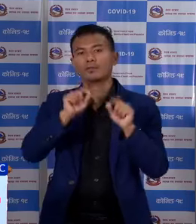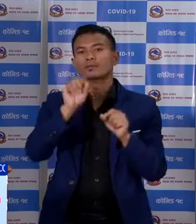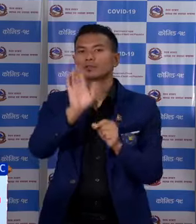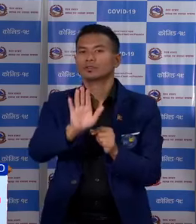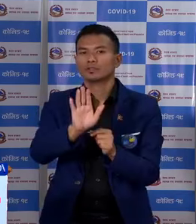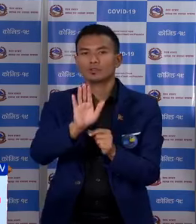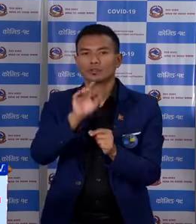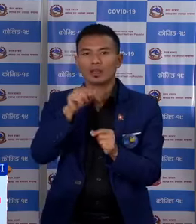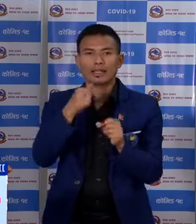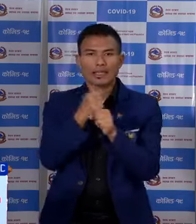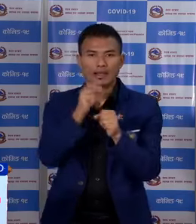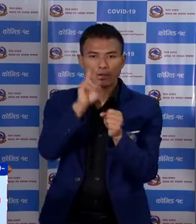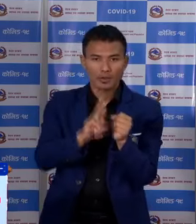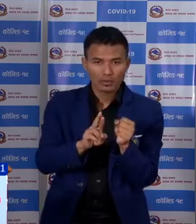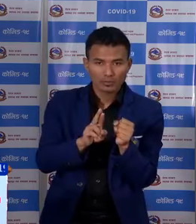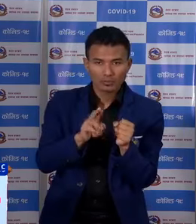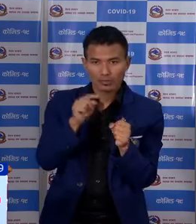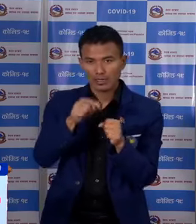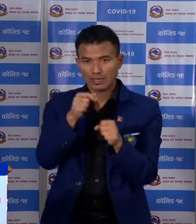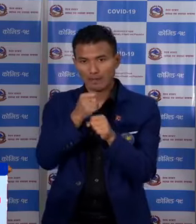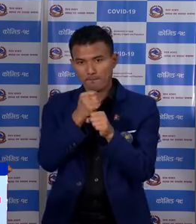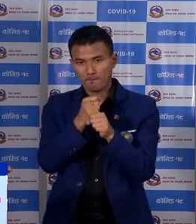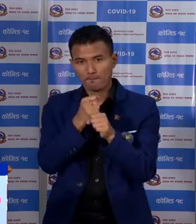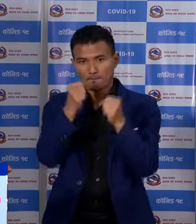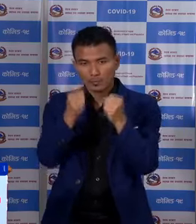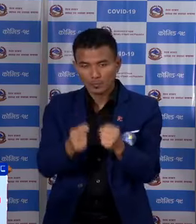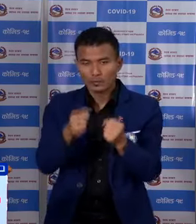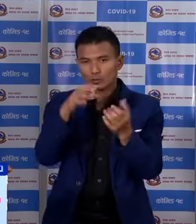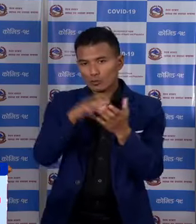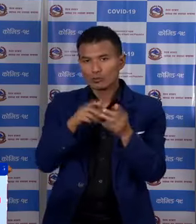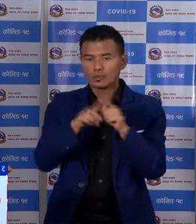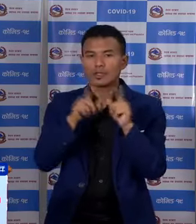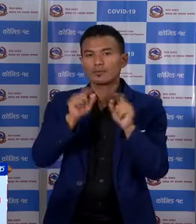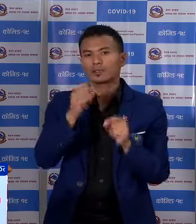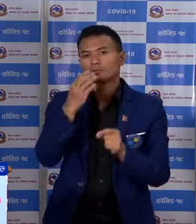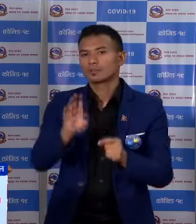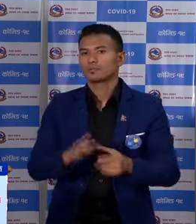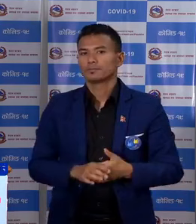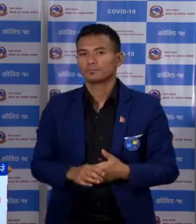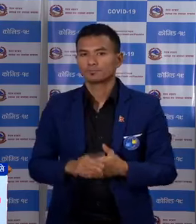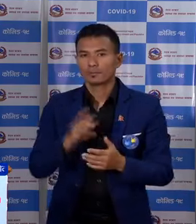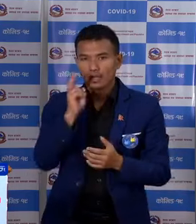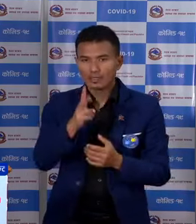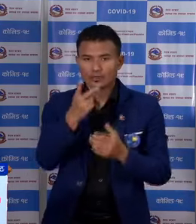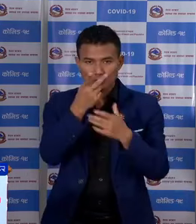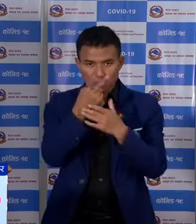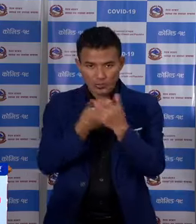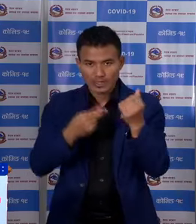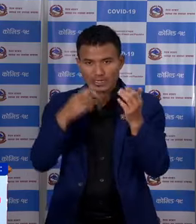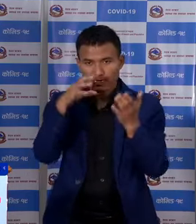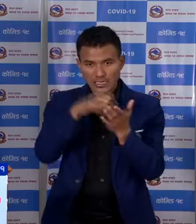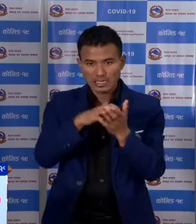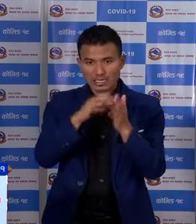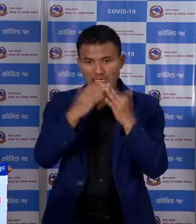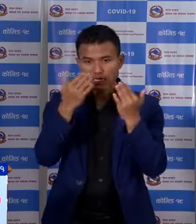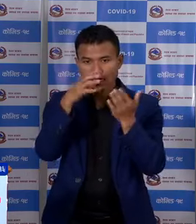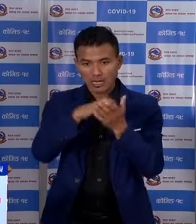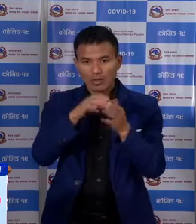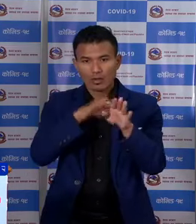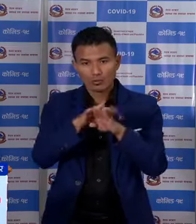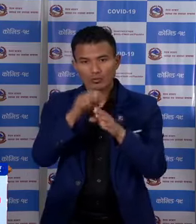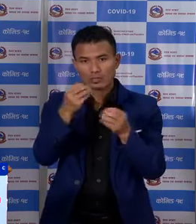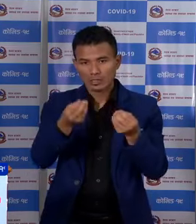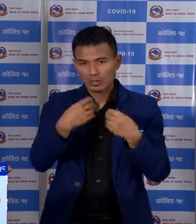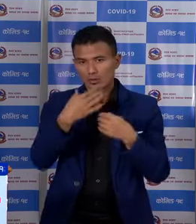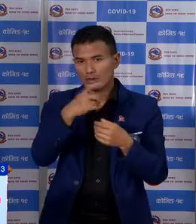पर्षा ल कारेरा त रहेको हाल यहारु वसुबास गरेको छेगाना जरूरी पर्षा इसटुक ले दुबई-चेगाना अरुत त्रसमा डी दीनी हुना